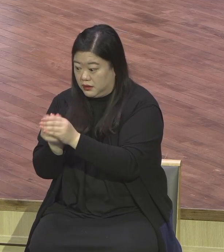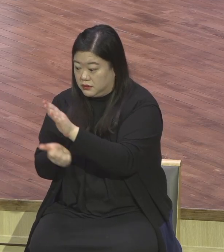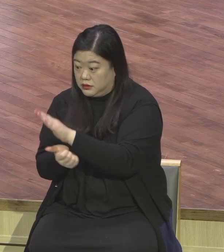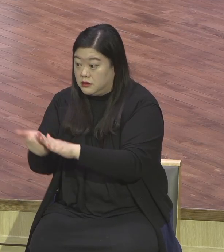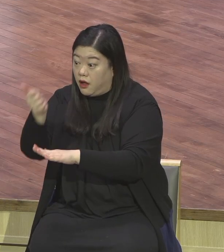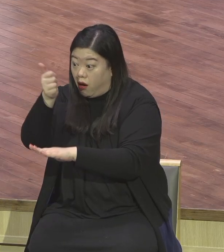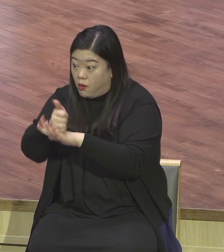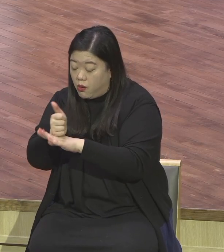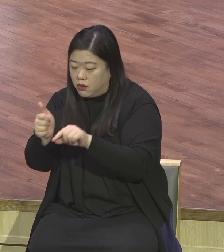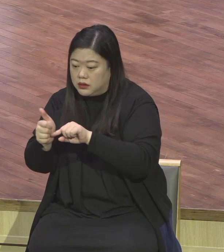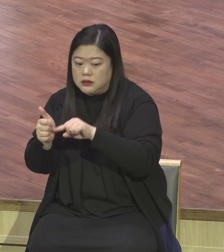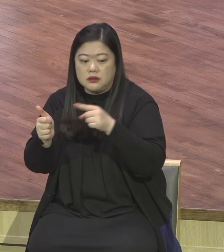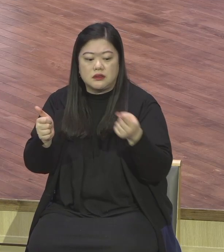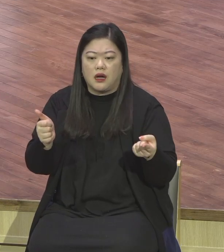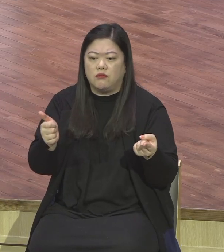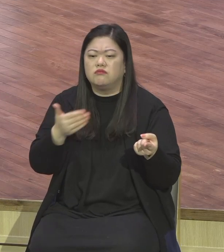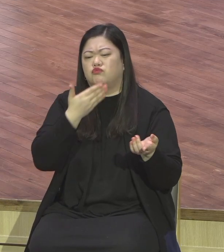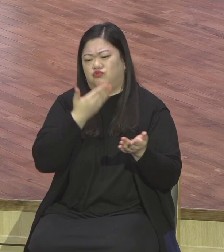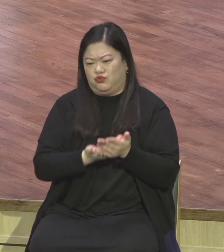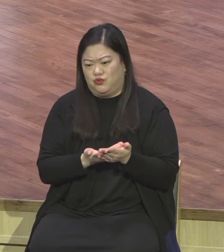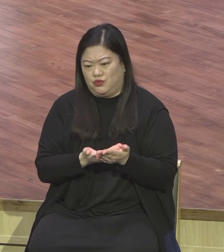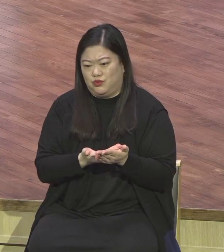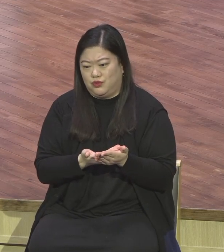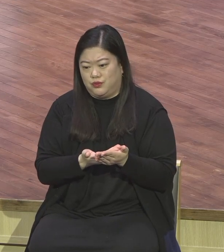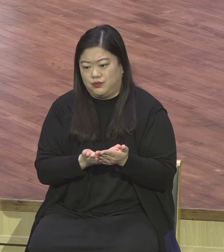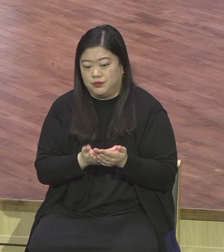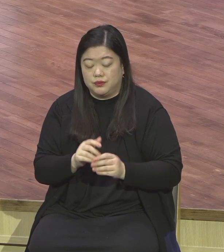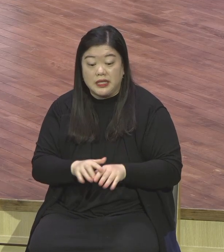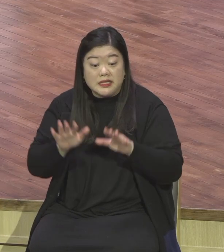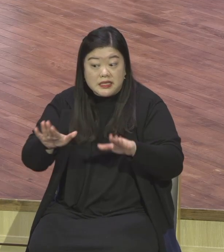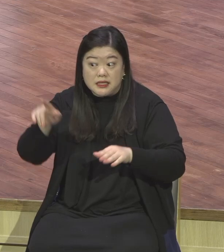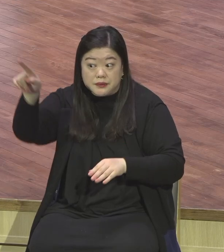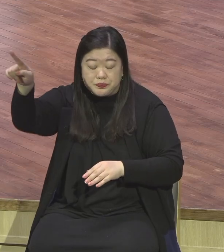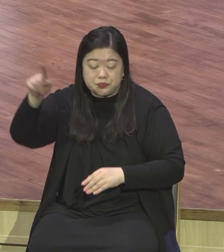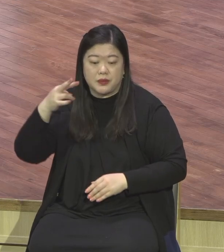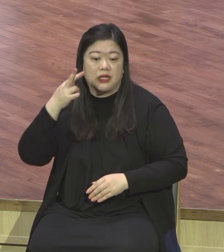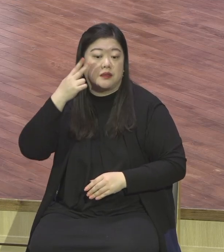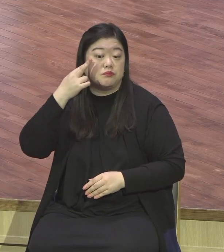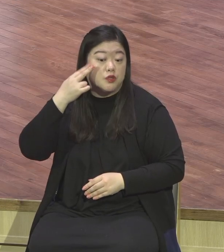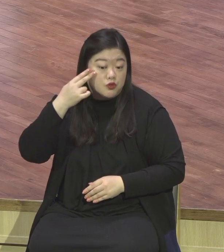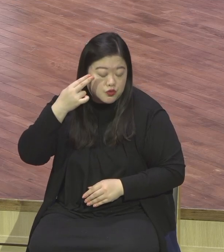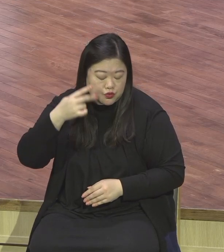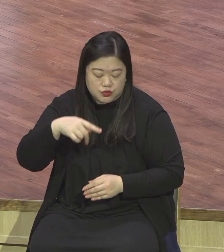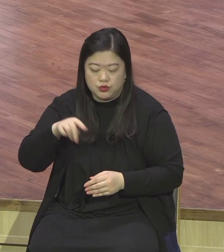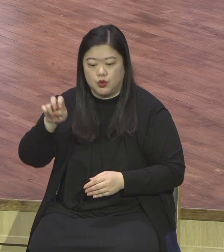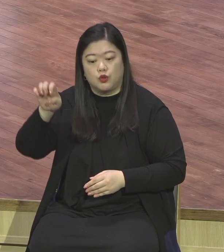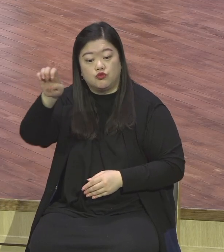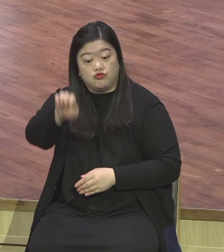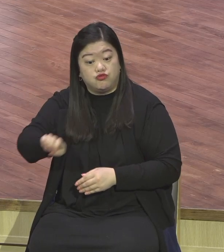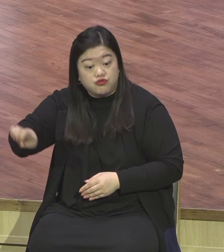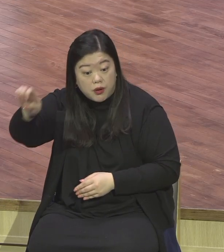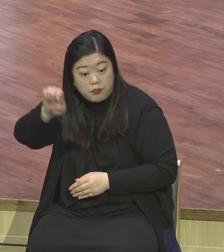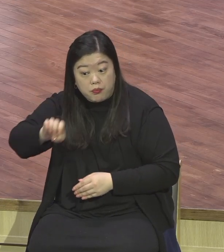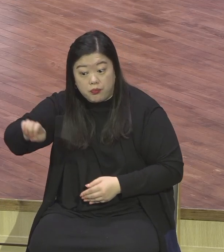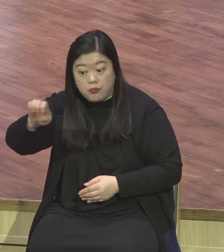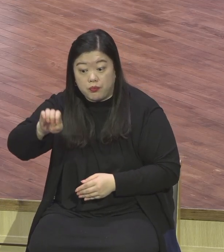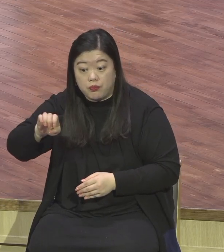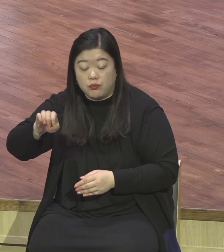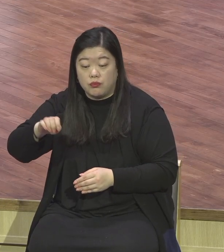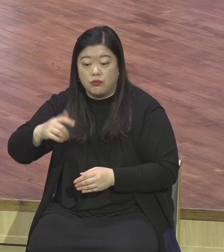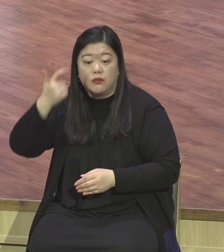것을 알게 되는 시간별 지금 미국이나 유럽에는 왜 영적으로 점점점점